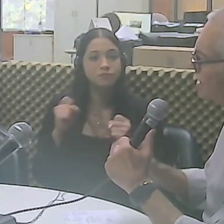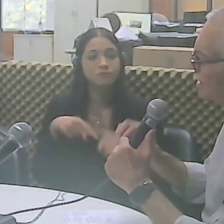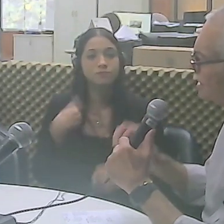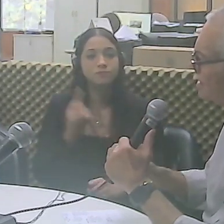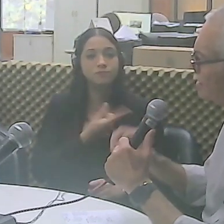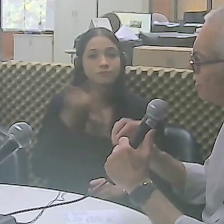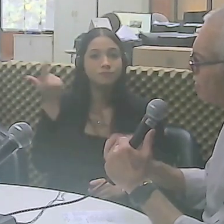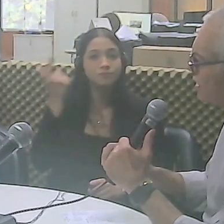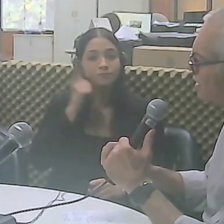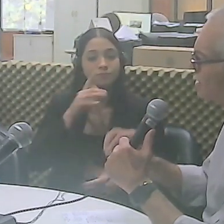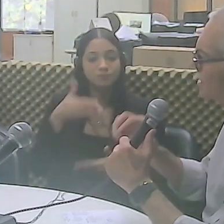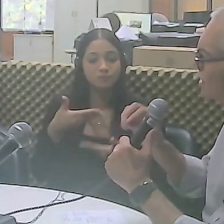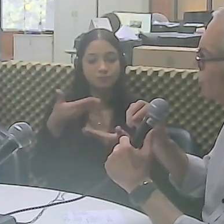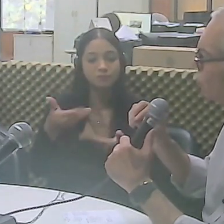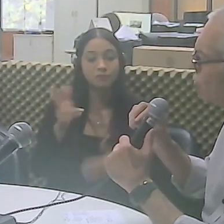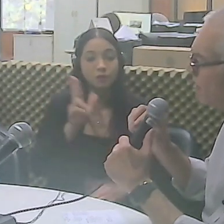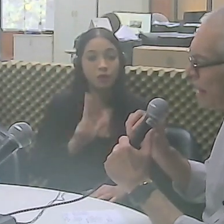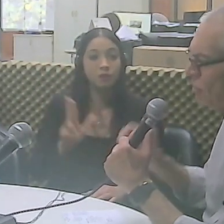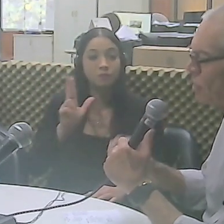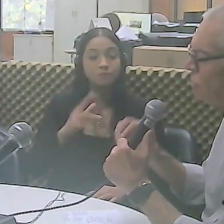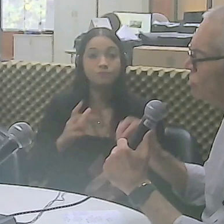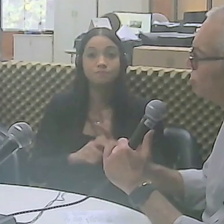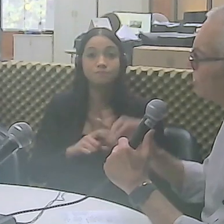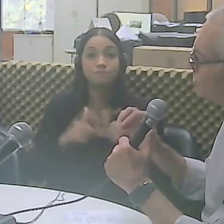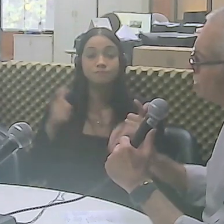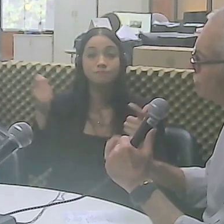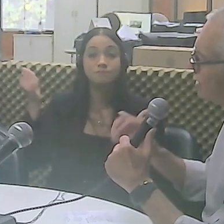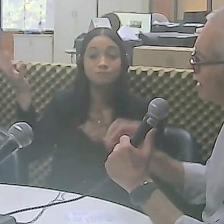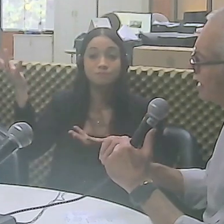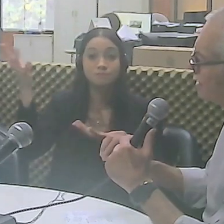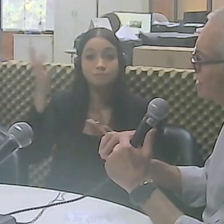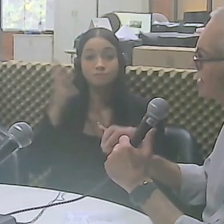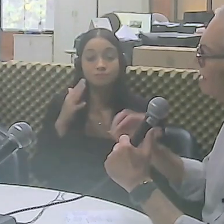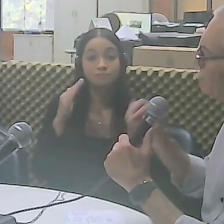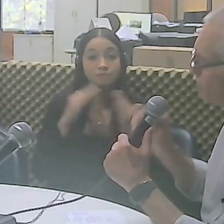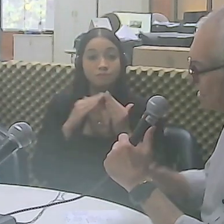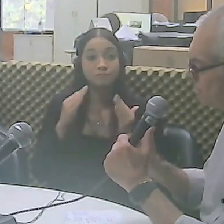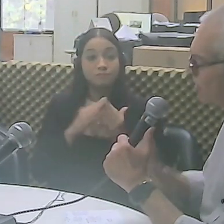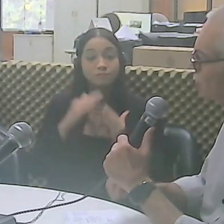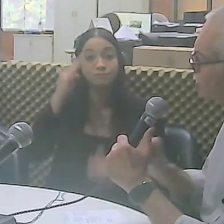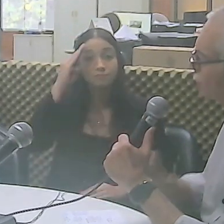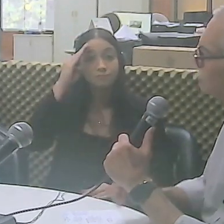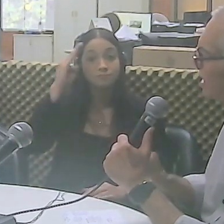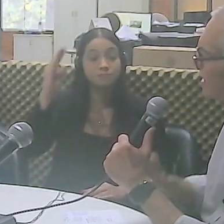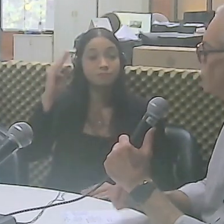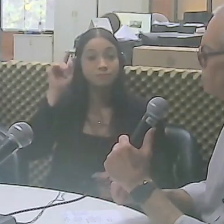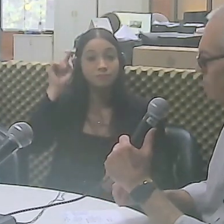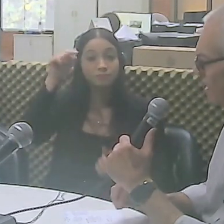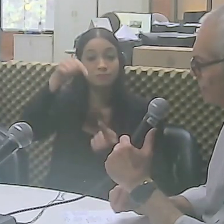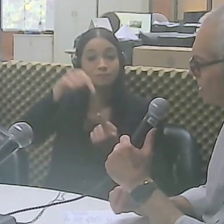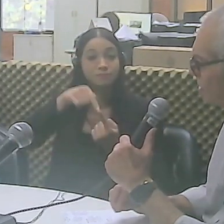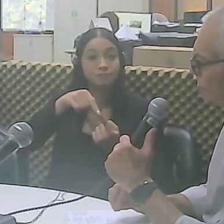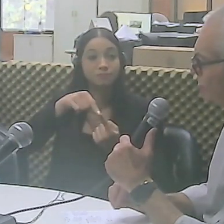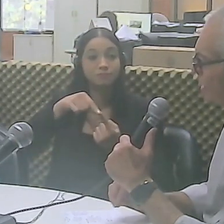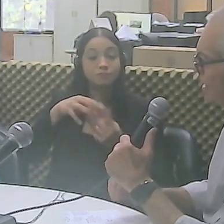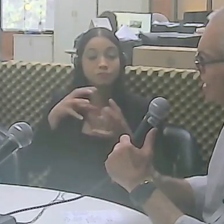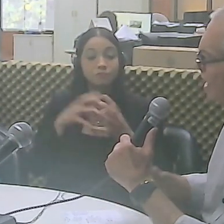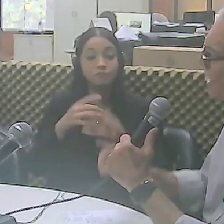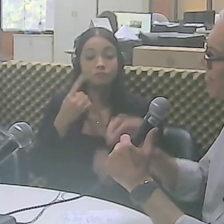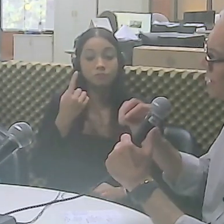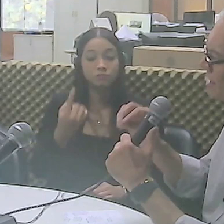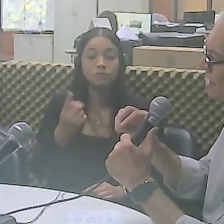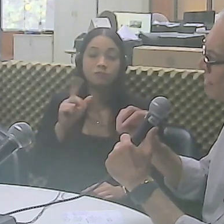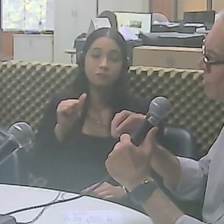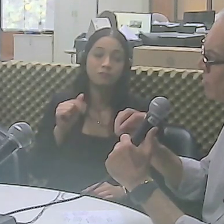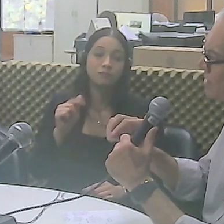gente consiga trazer para Uberlândia o maior número de unidades, principalmente voltados para a faixa 1, que é